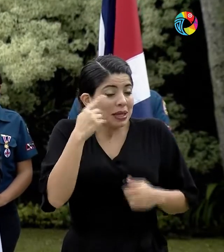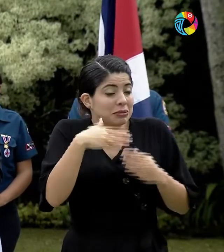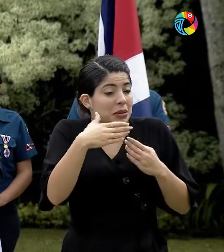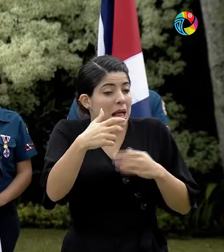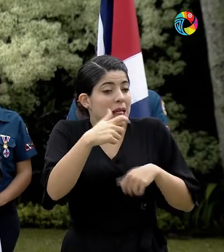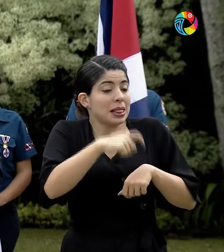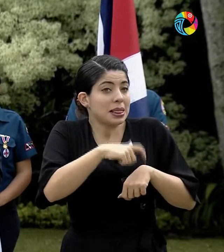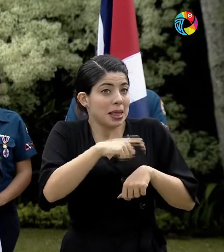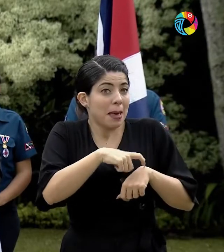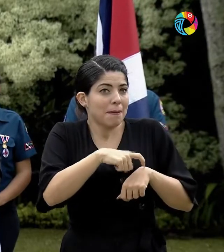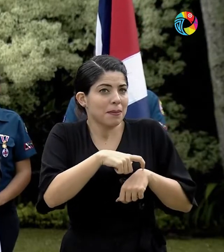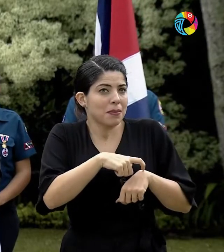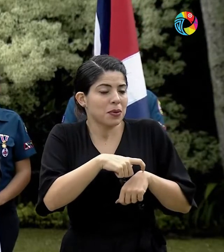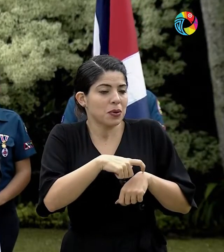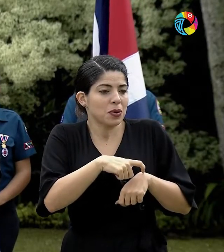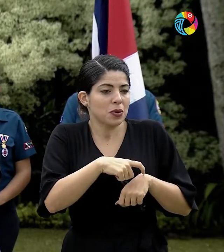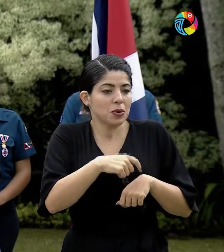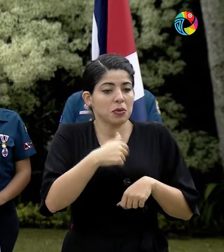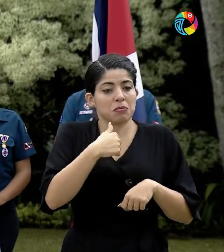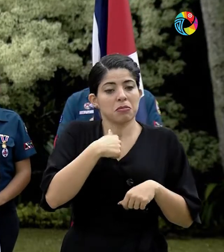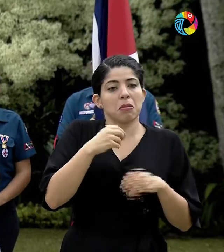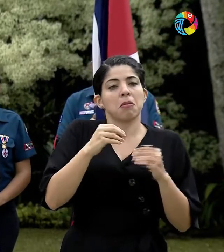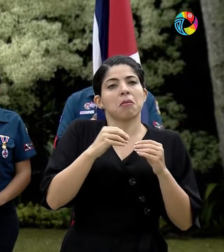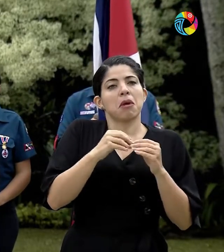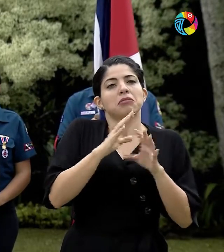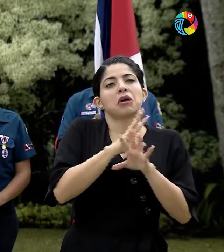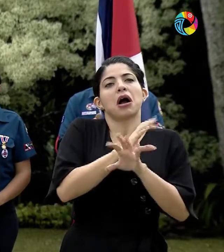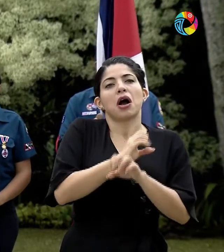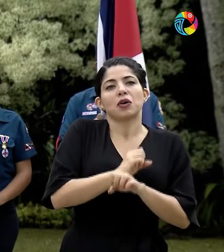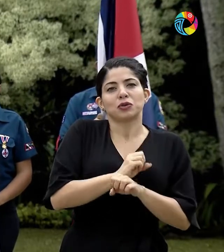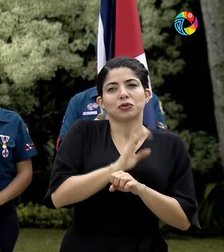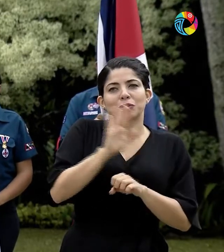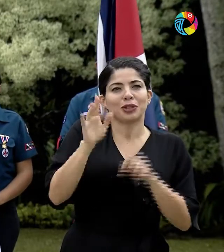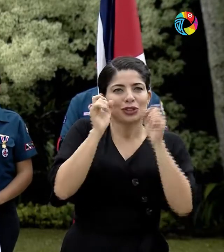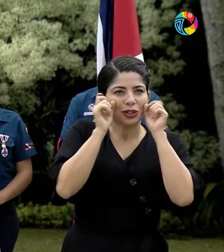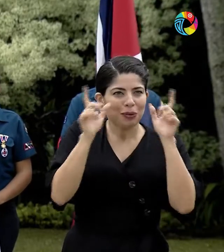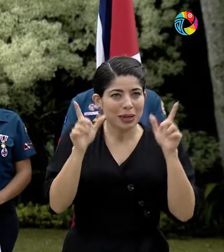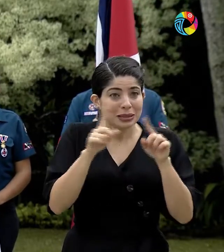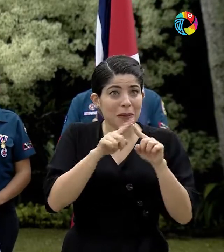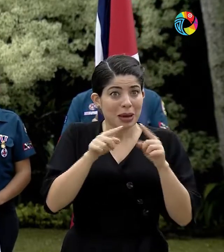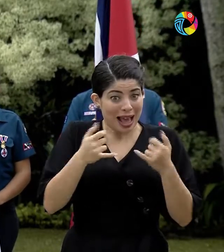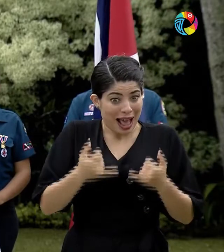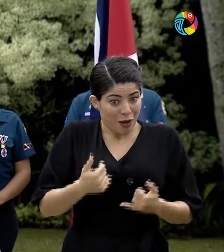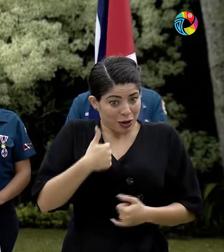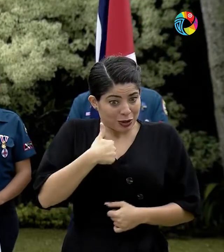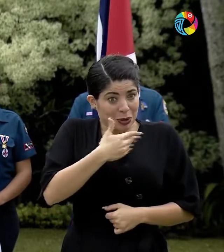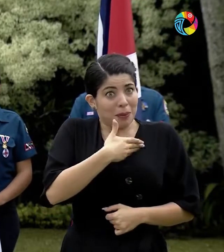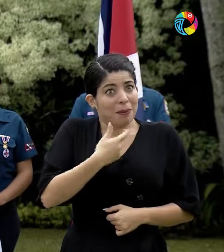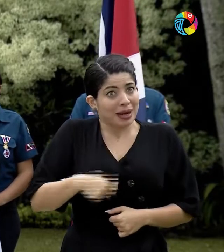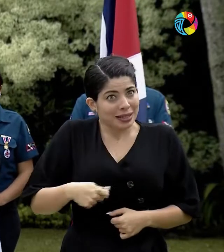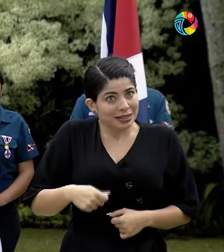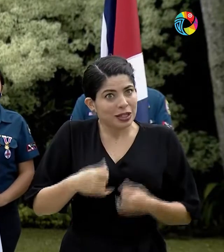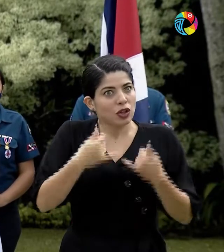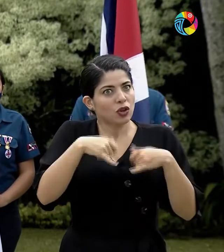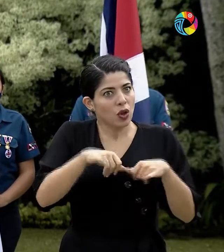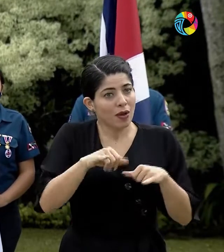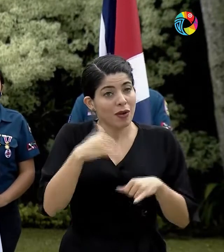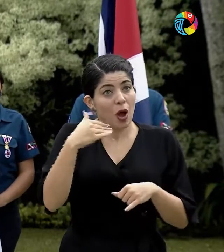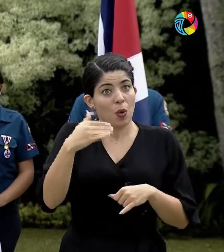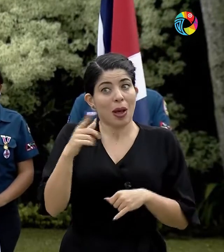tiempo uno iba a acostumbrarse, y sin embargo aún hoy siendo presidente y cuando recibo